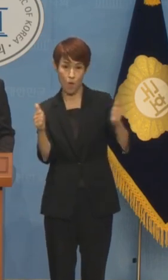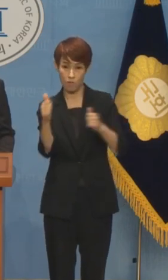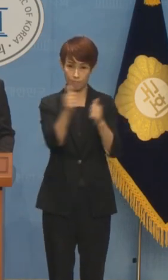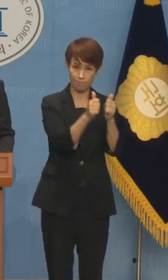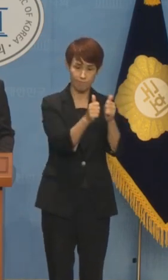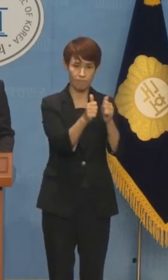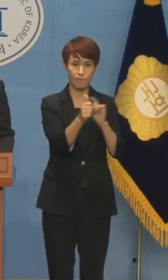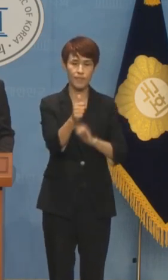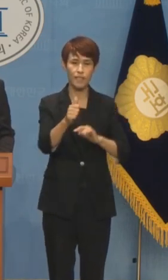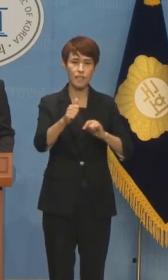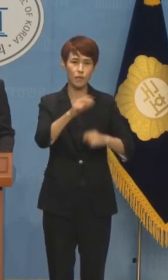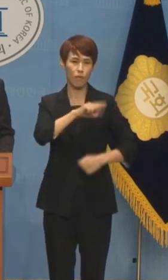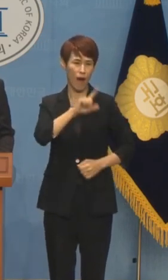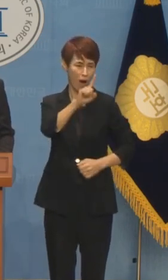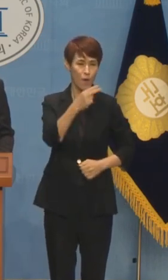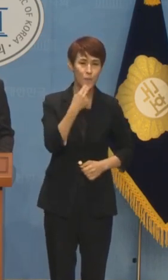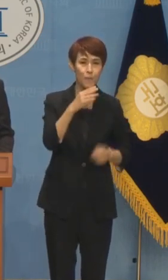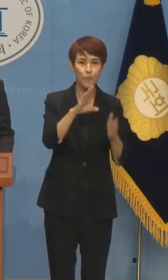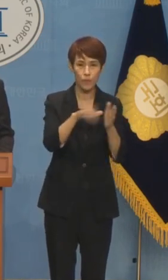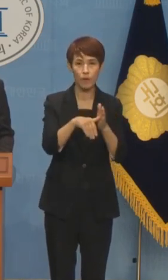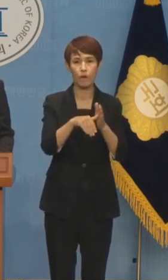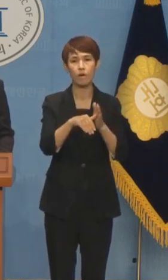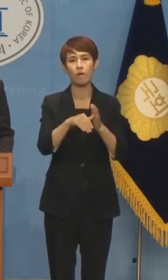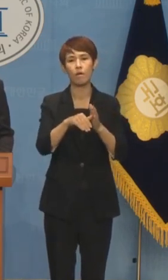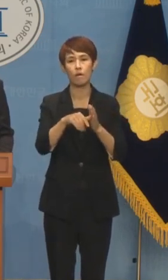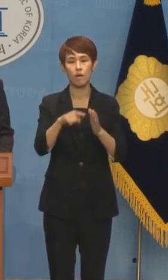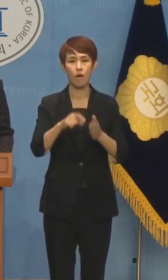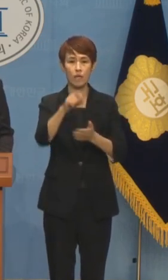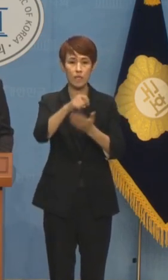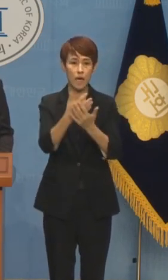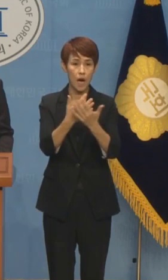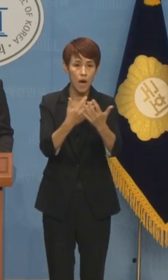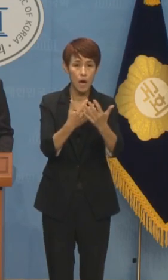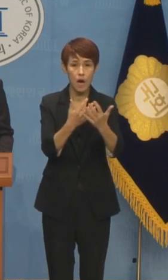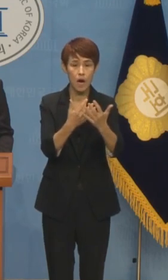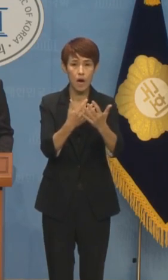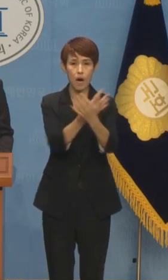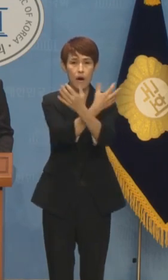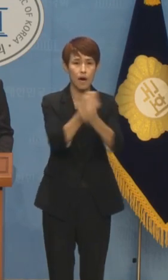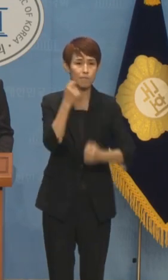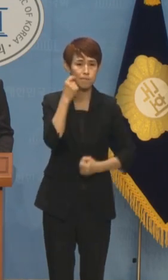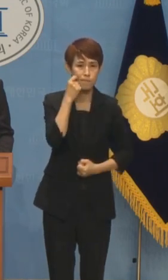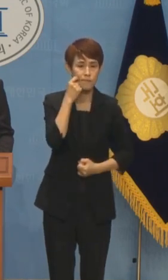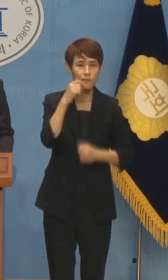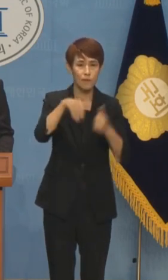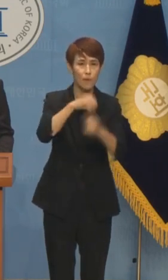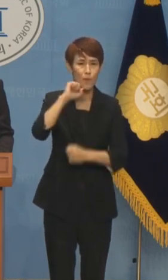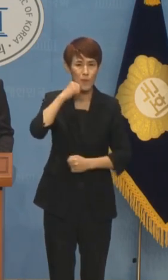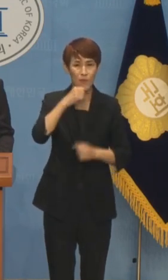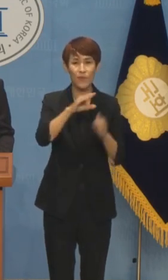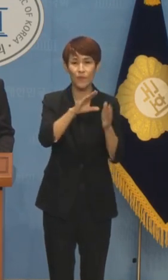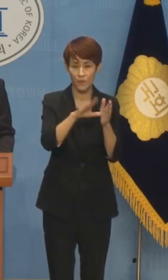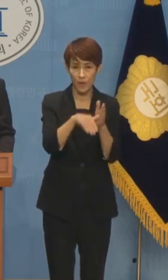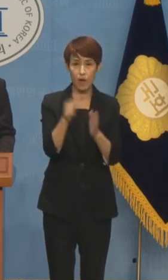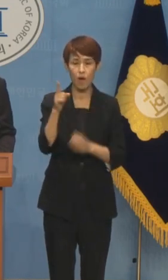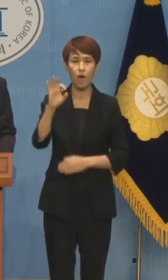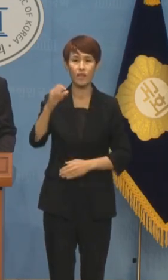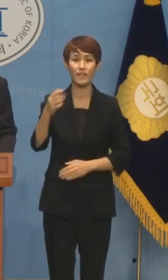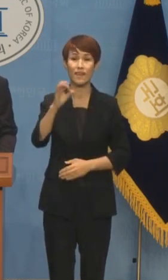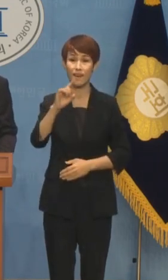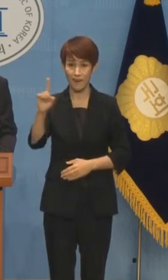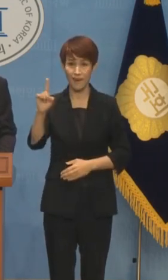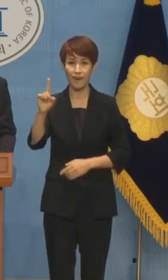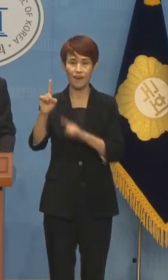명도 없을 때 국회 소통관 기자회견 일정조차 예약하지 못해 형편이 옹색할 때 허은하